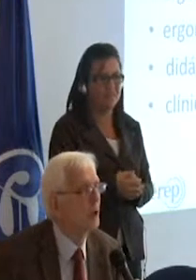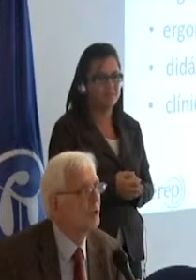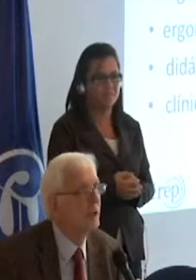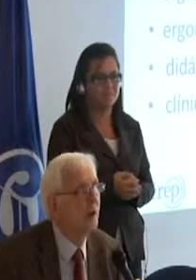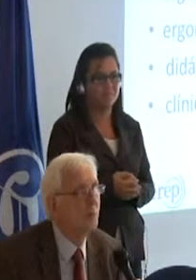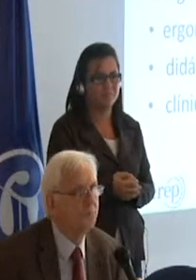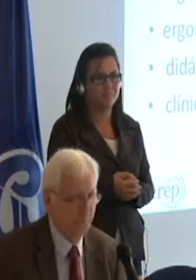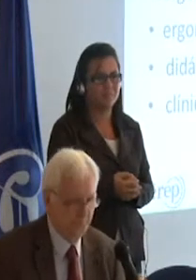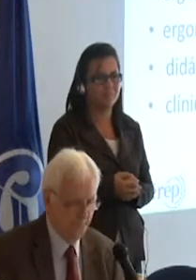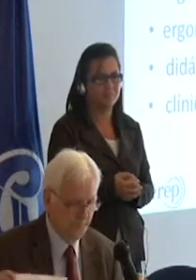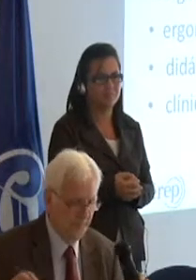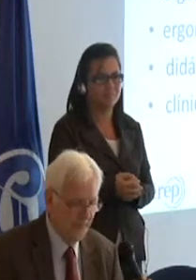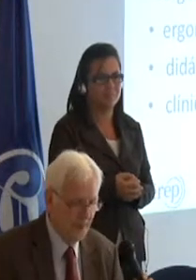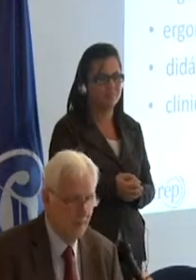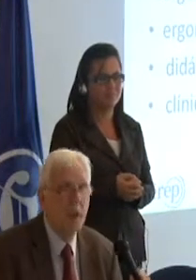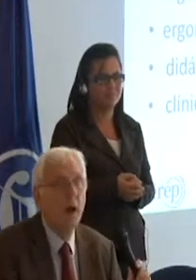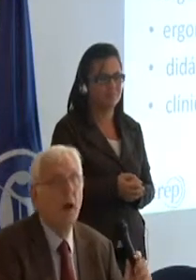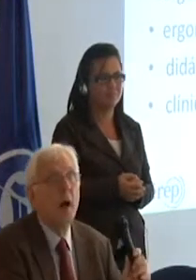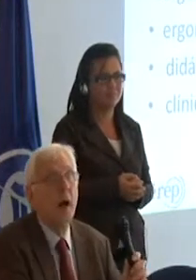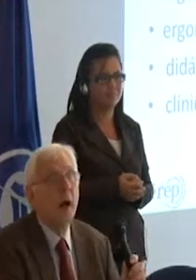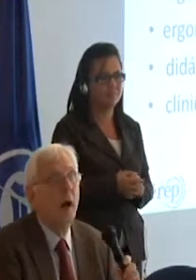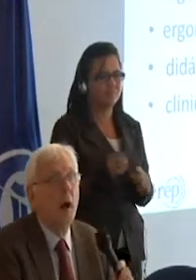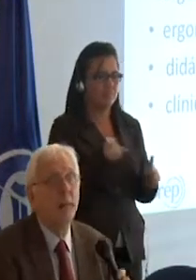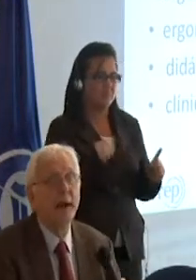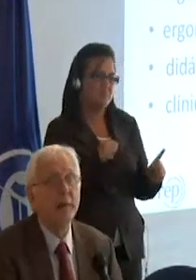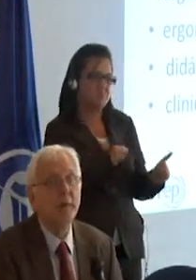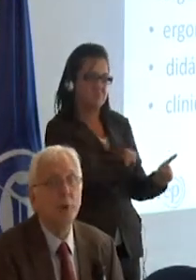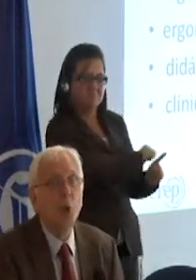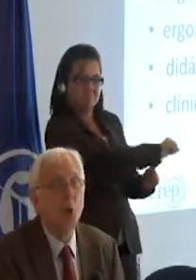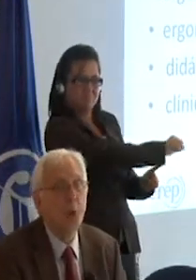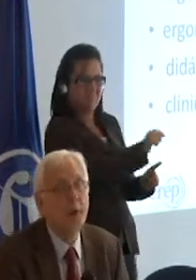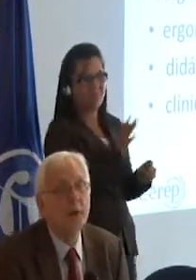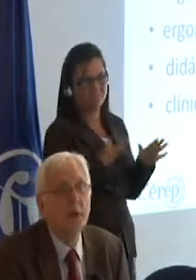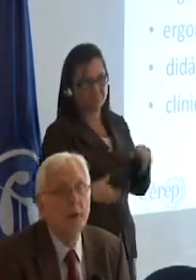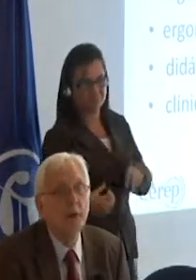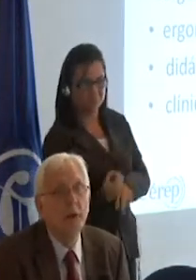y que conducen a una indiferencia por parte del docente.